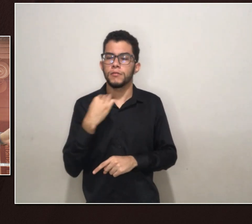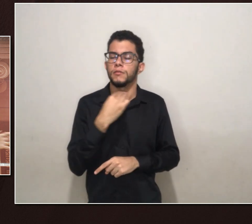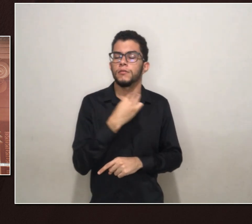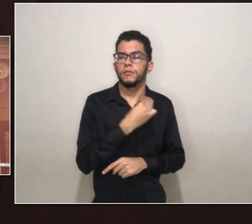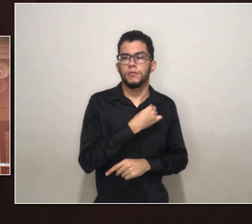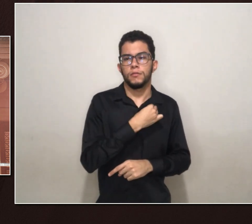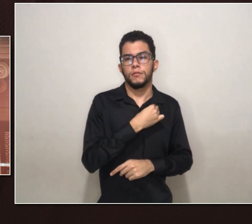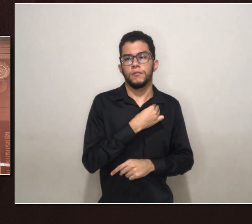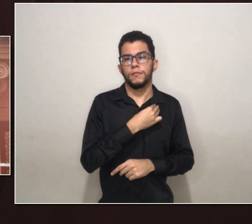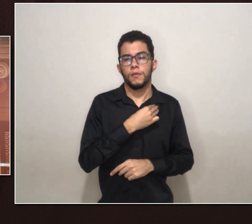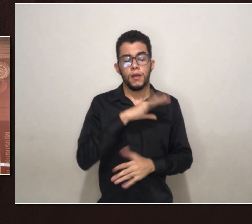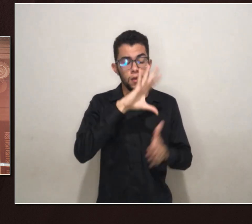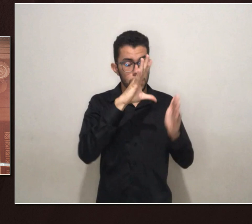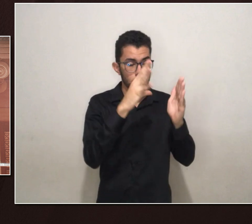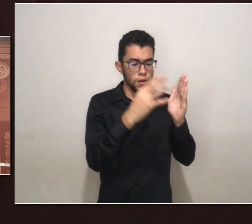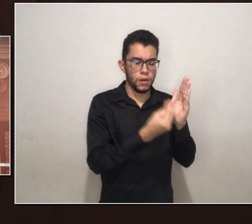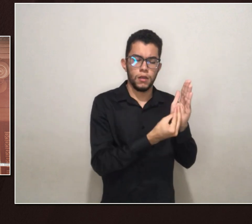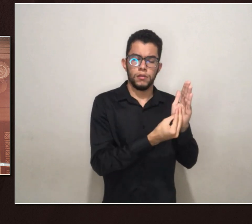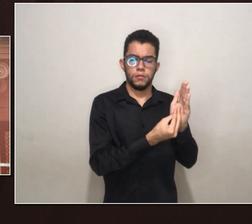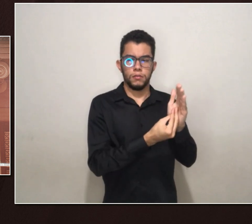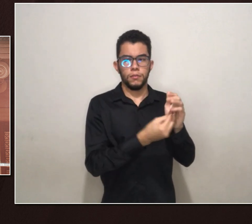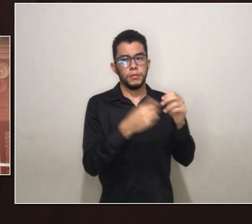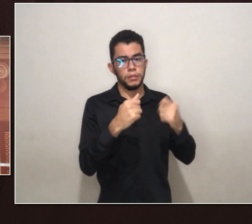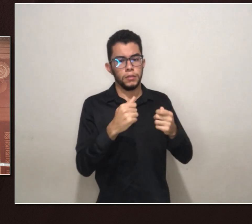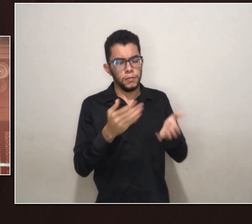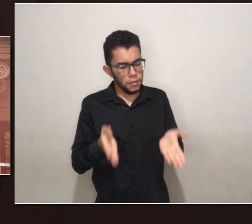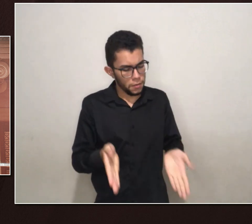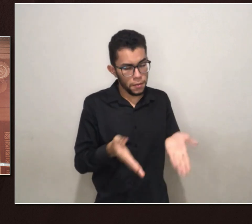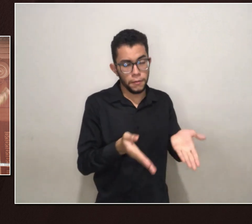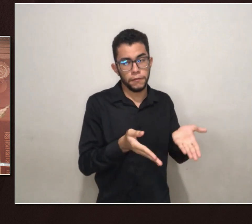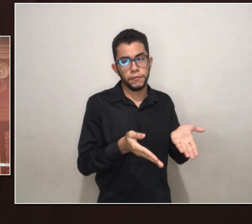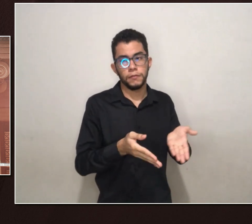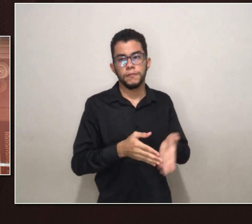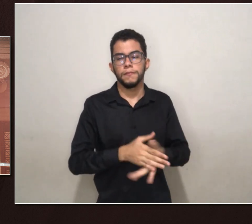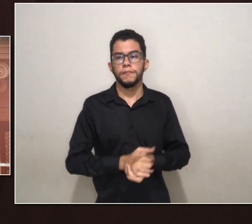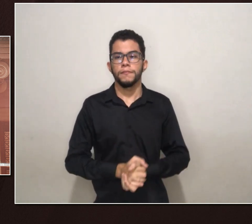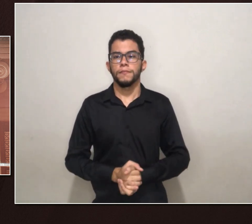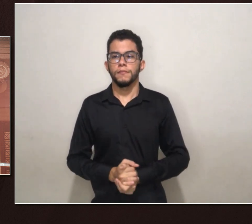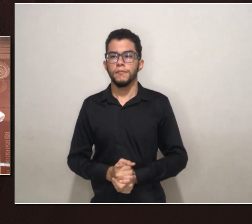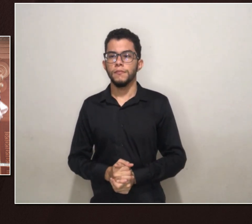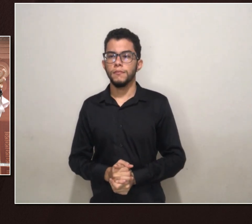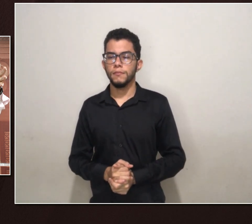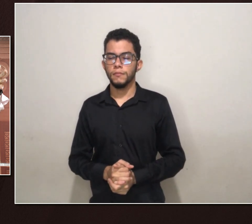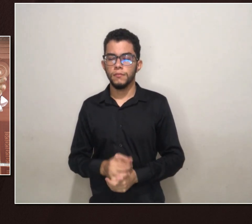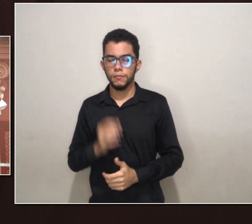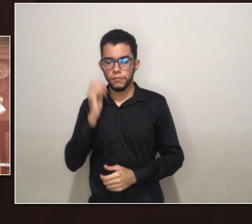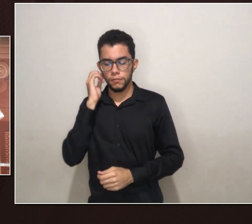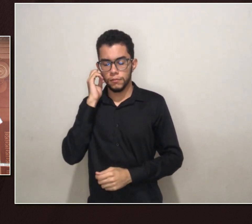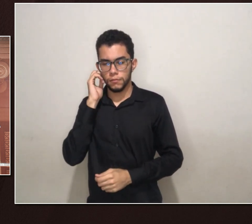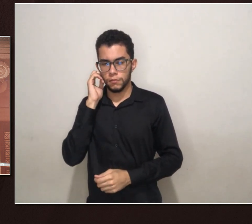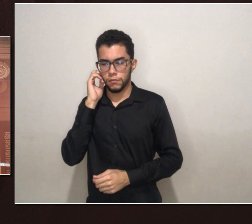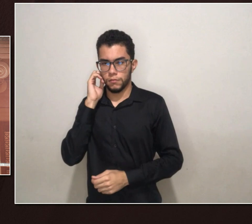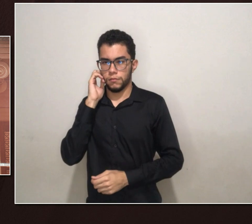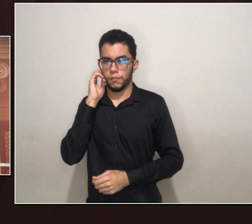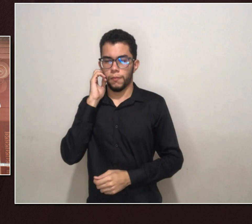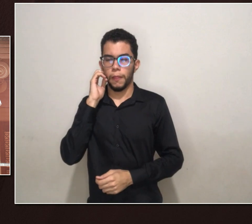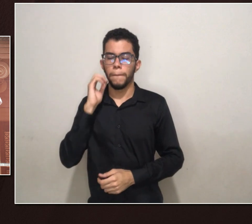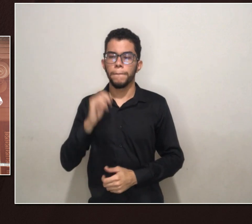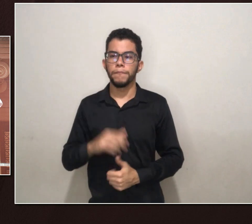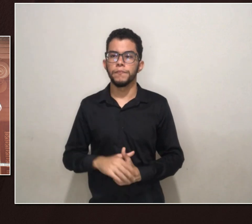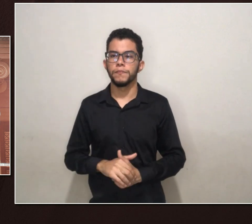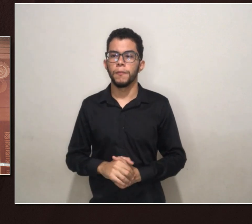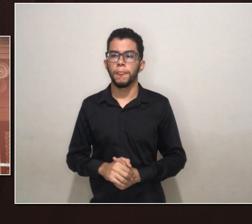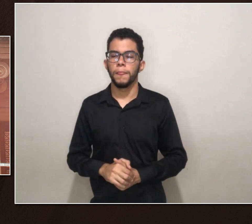como um todo. E vamos agora, fechando o ciclo, né, vamos pegar